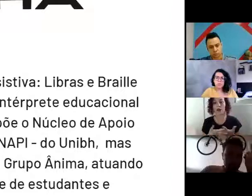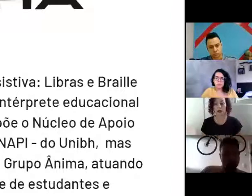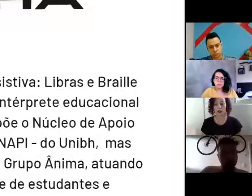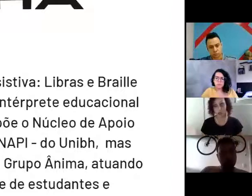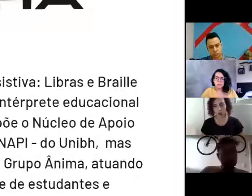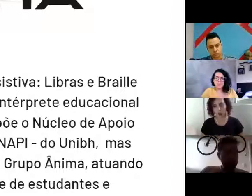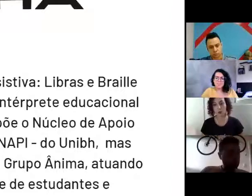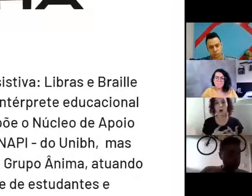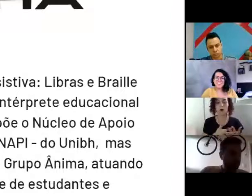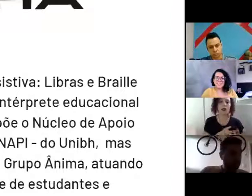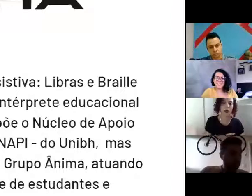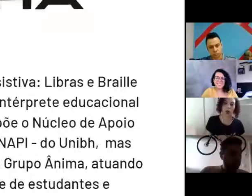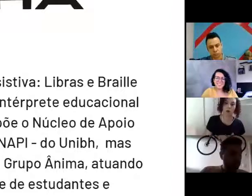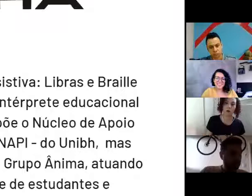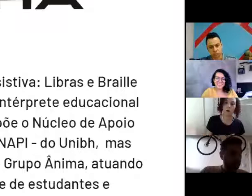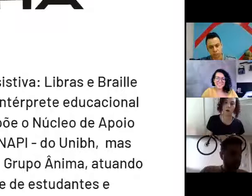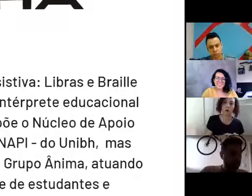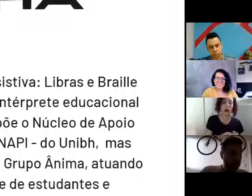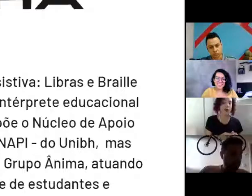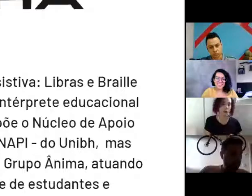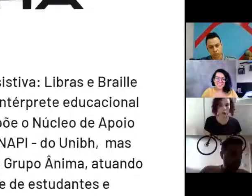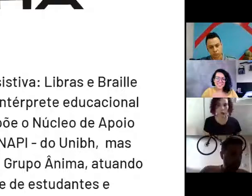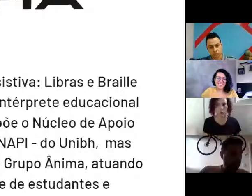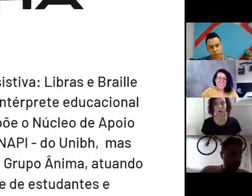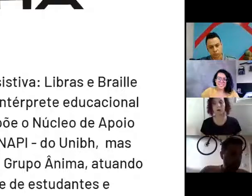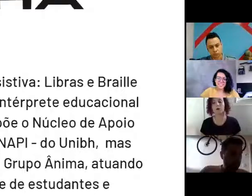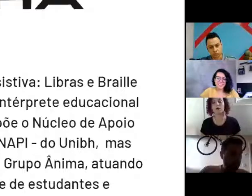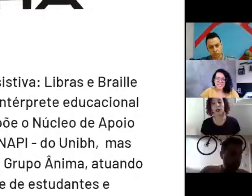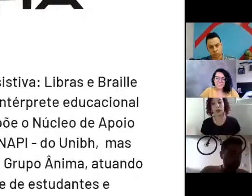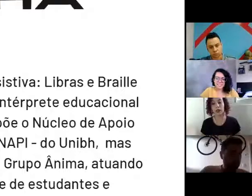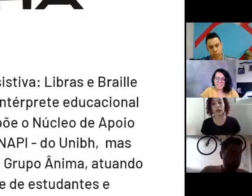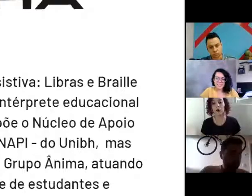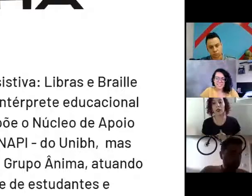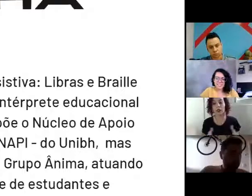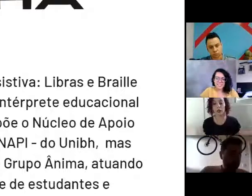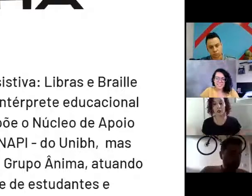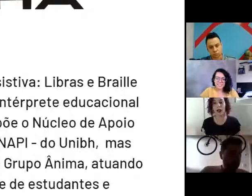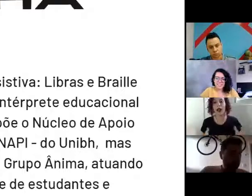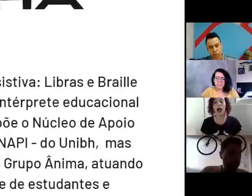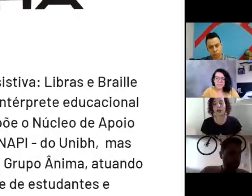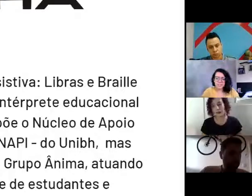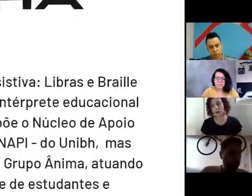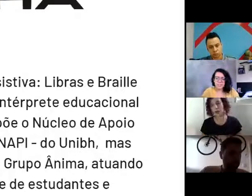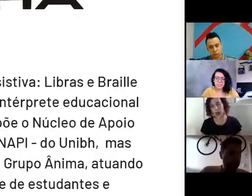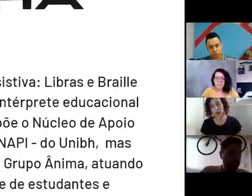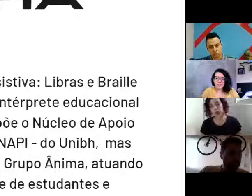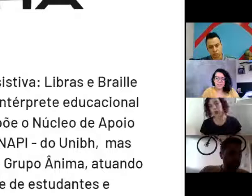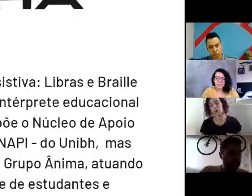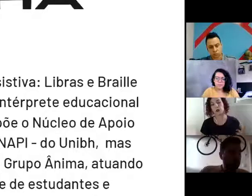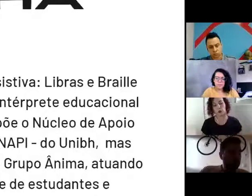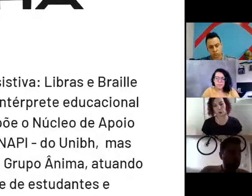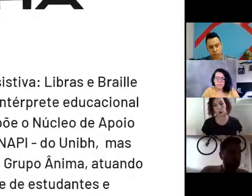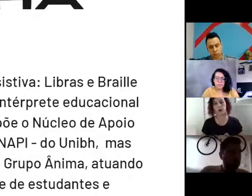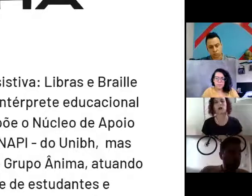são 7 anos, que eu comecei na UNA em 2014. Então, fazendo a acessibilidade aí